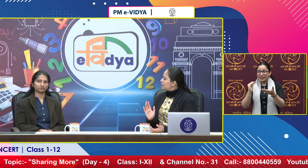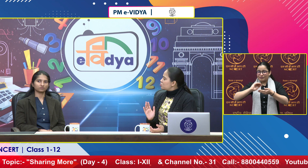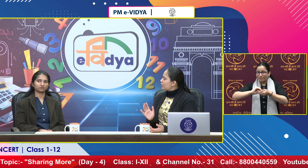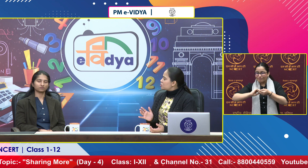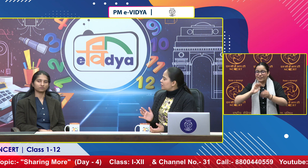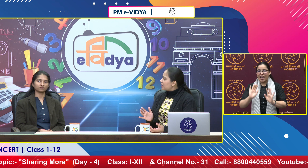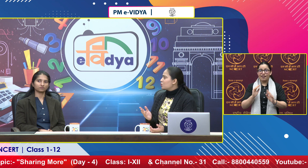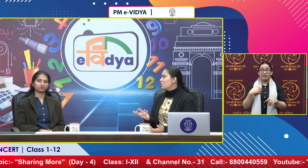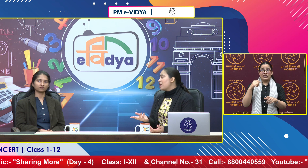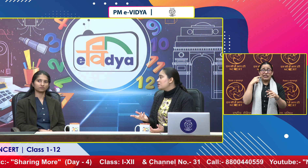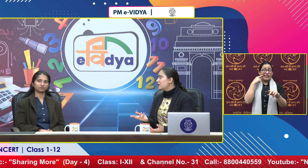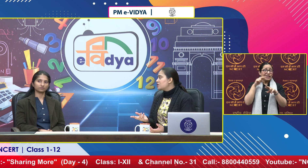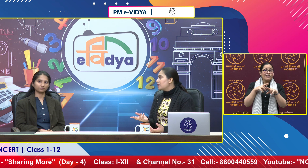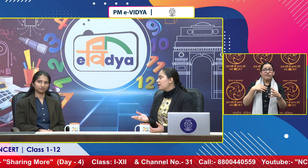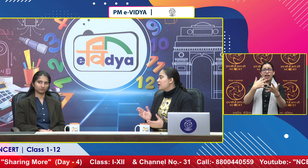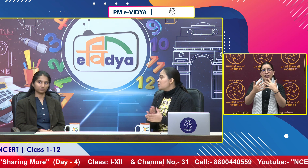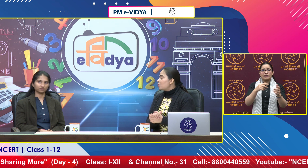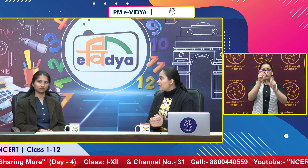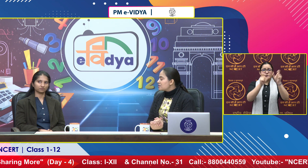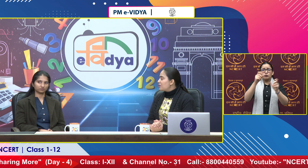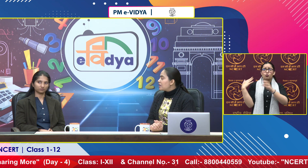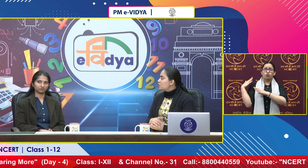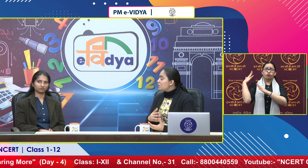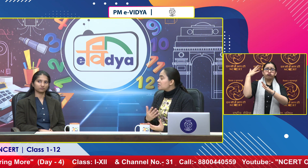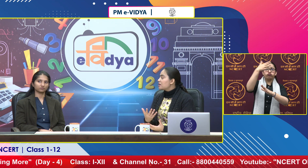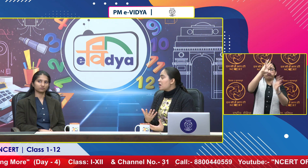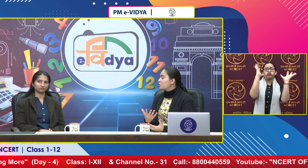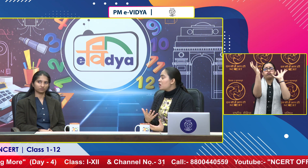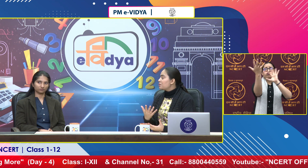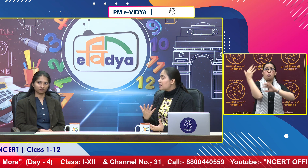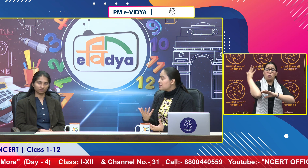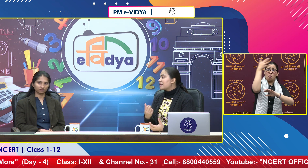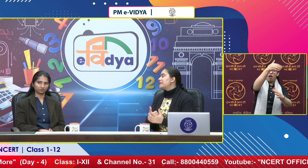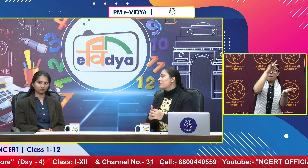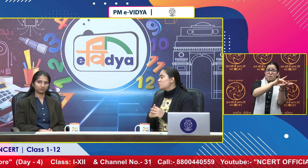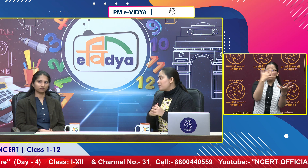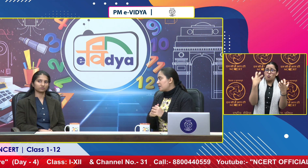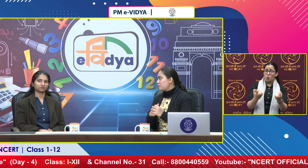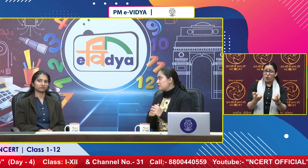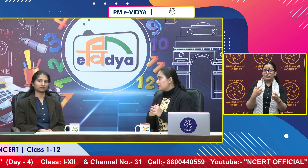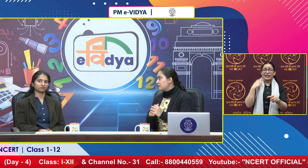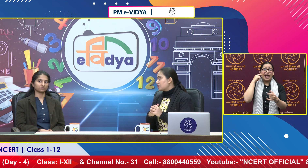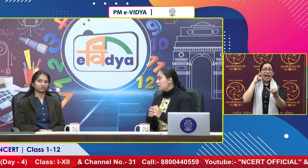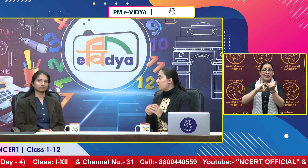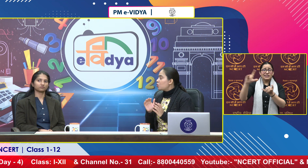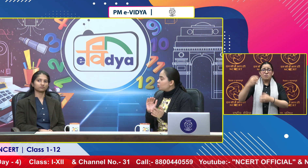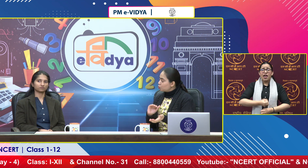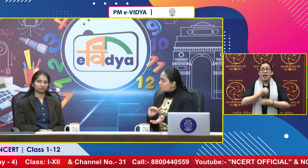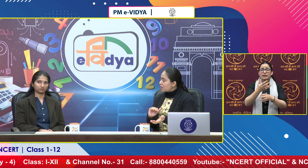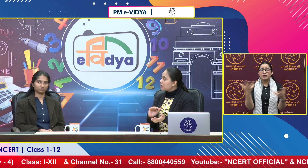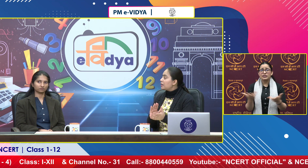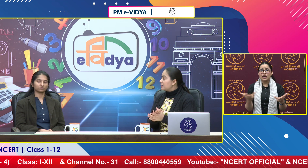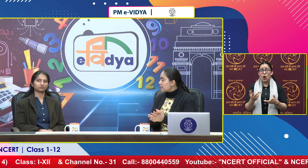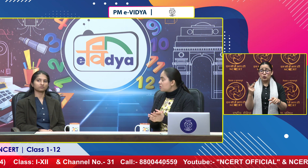में स्टडी करने जाना चाहता है तो वो कहाँ जाना चाहता है। तो ऐसे में कंट्रीज़ के नाम को हम कैसे साइन लैंग्वेज में एक्सप्रेस कर सकते हैं,